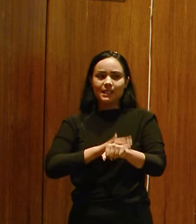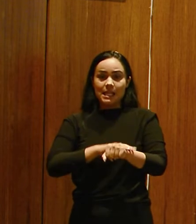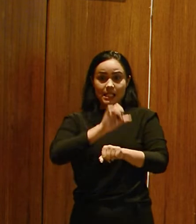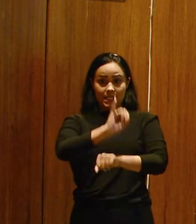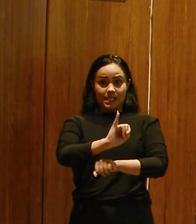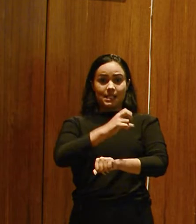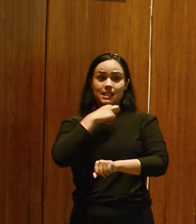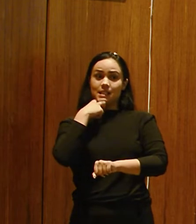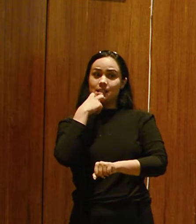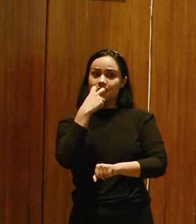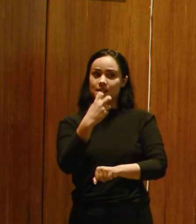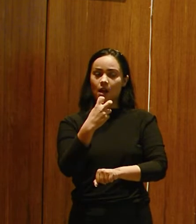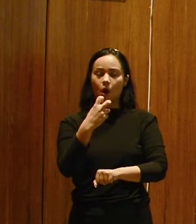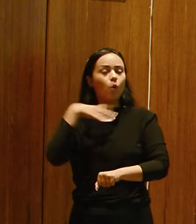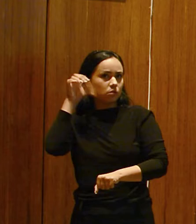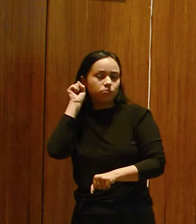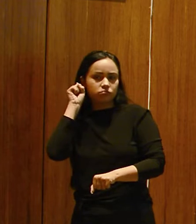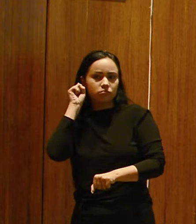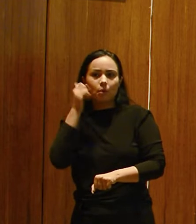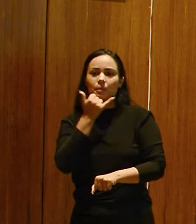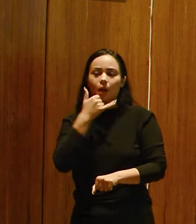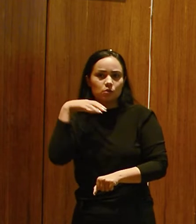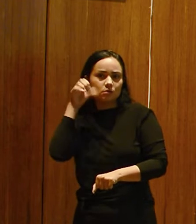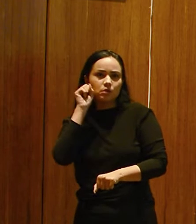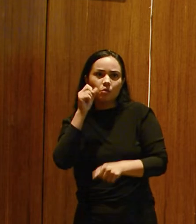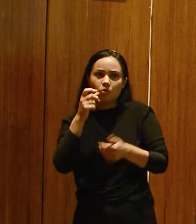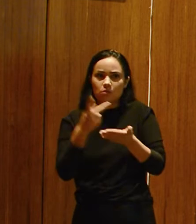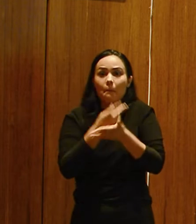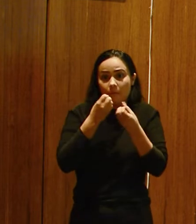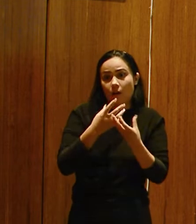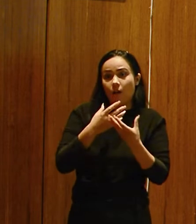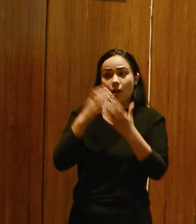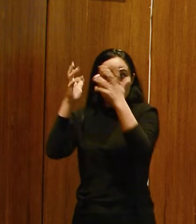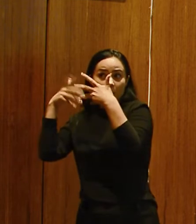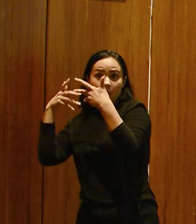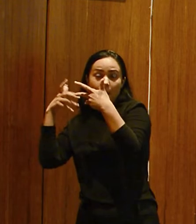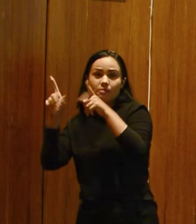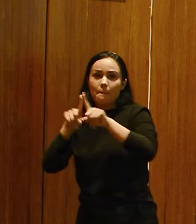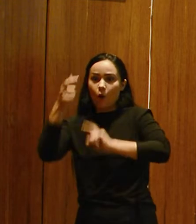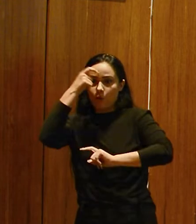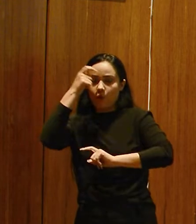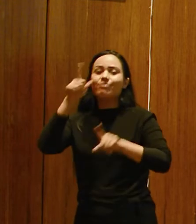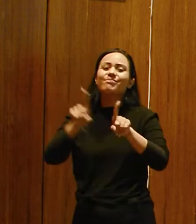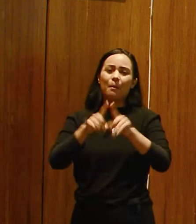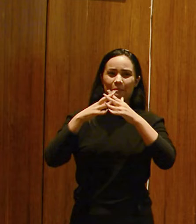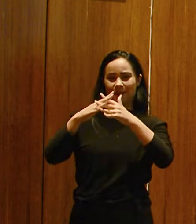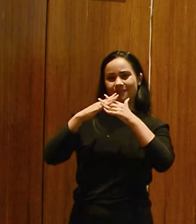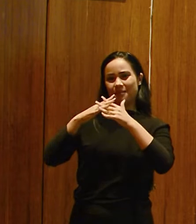minha audição não funciona bem, outros aspectos cerebrais e cognitivos também serão